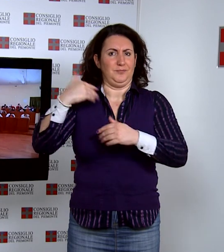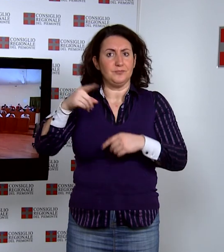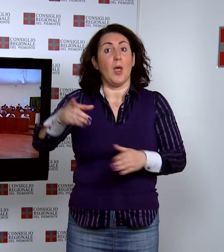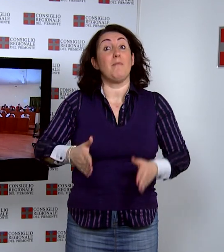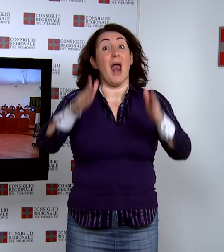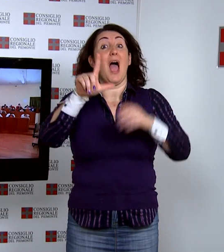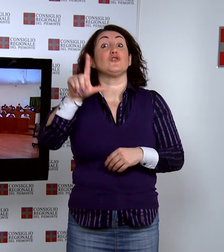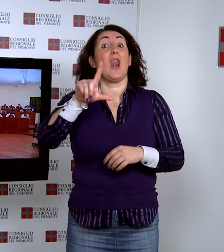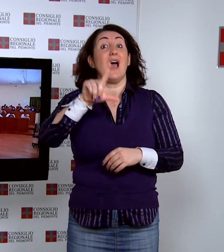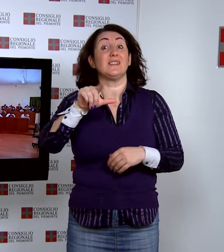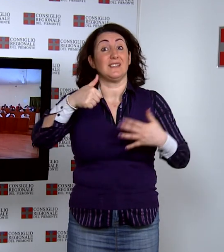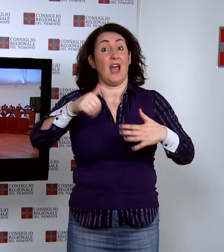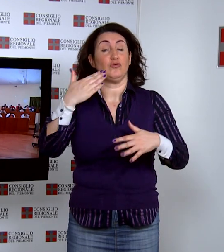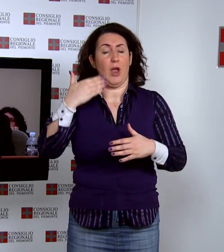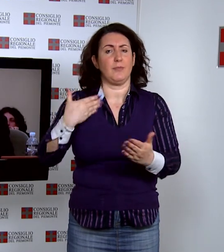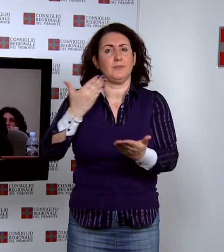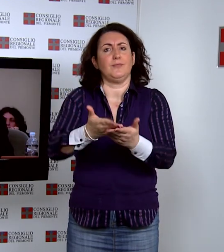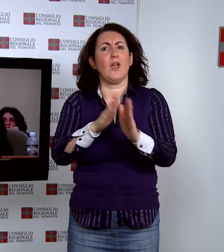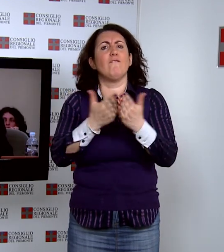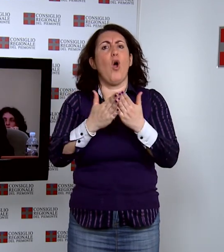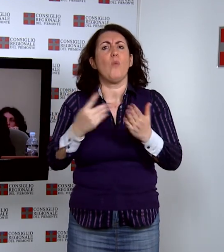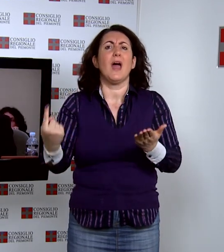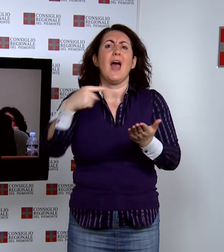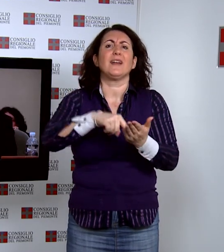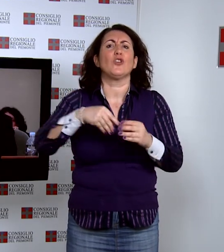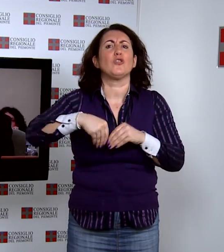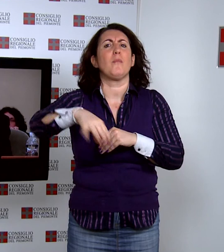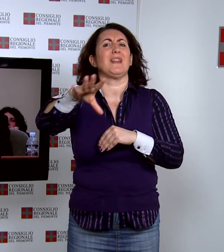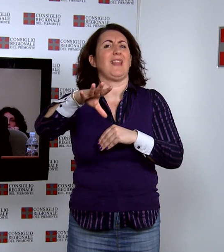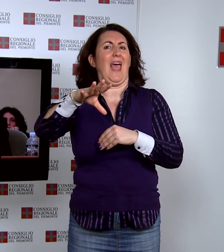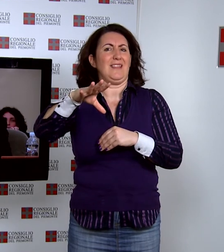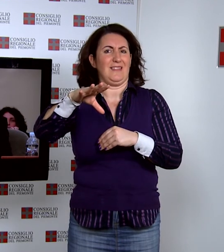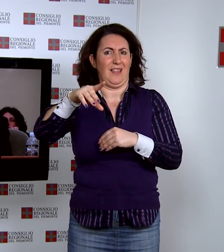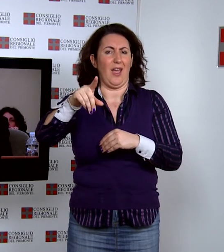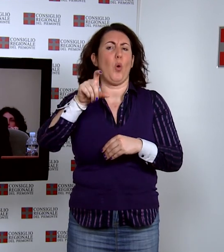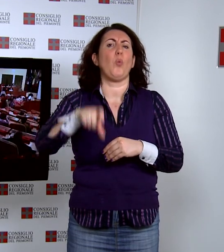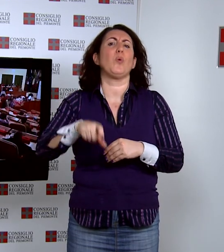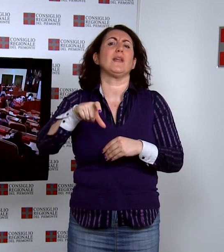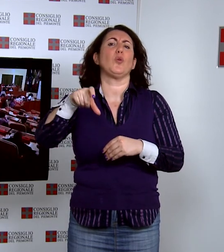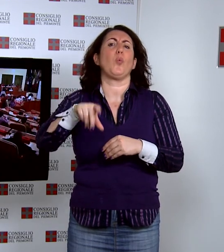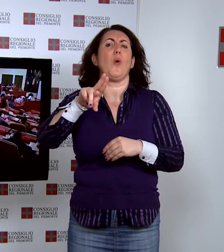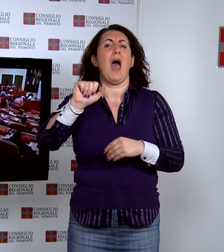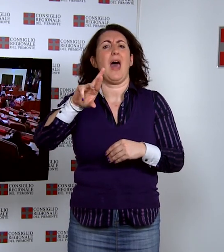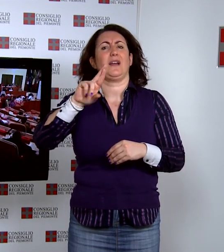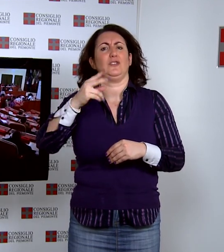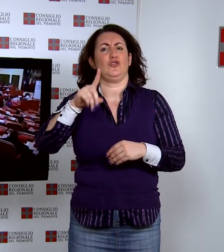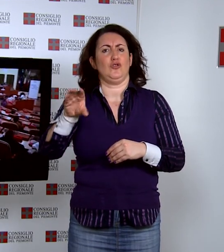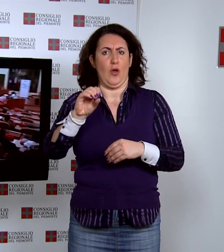è stato presentato il volume Ritorno al mittente di Guido Quarzo. All'evento hanno partecipato un centinaio di alunni di 5 classi